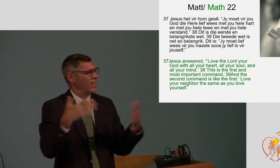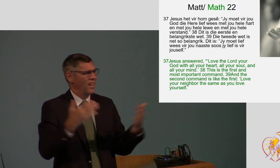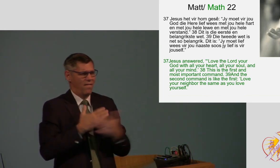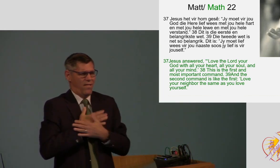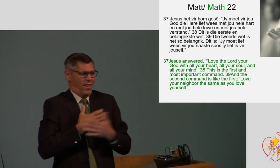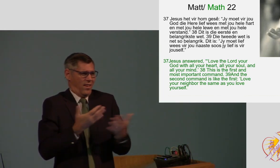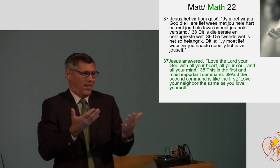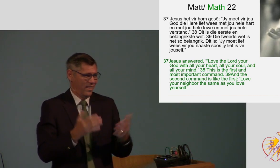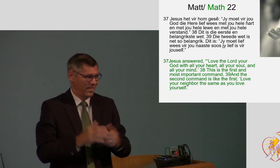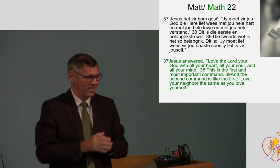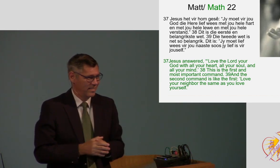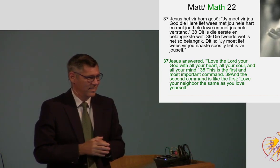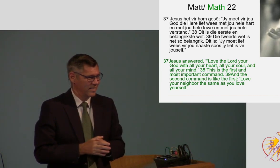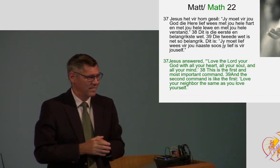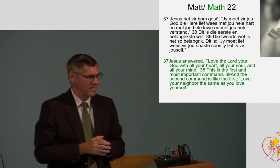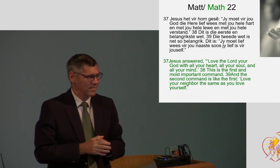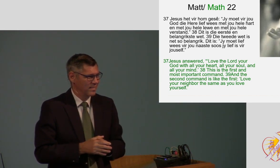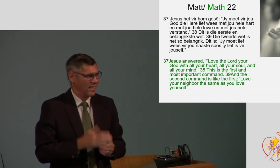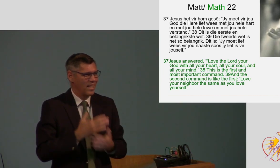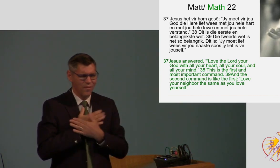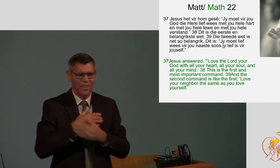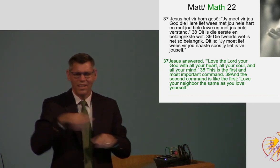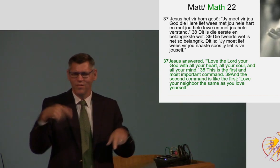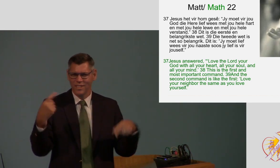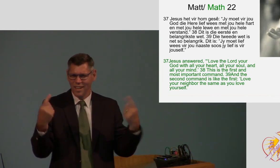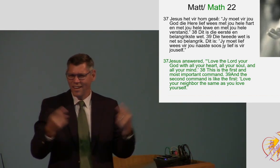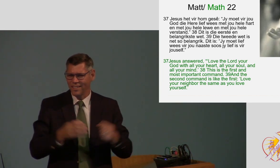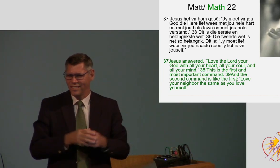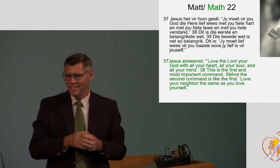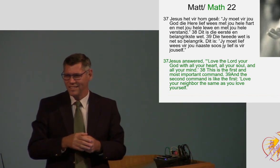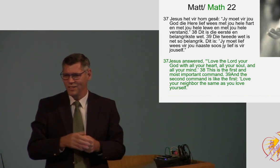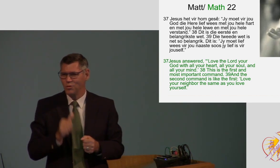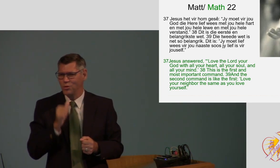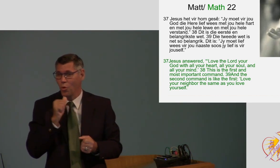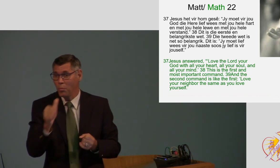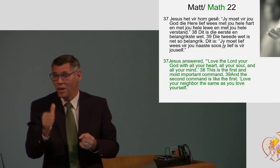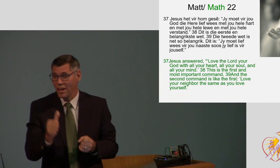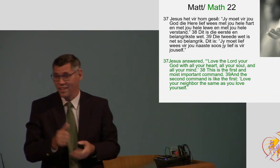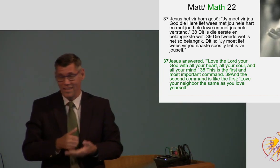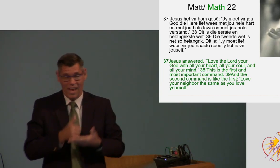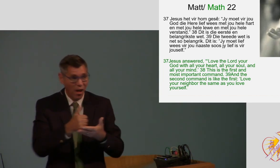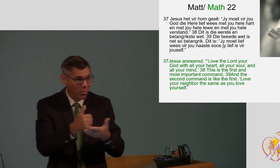liefde. En liefde is verskillend. Dit is soos omgee, help,